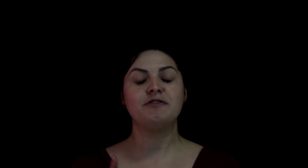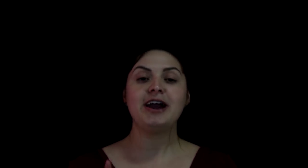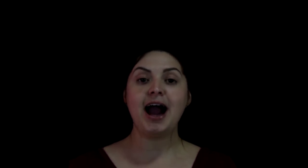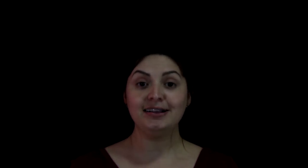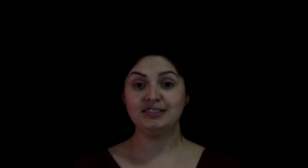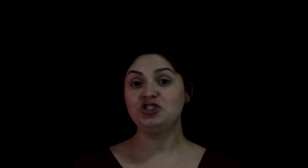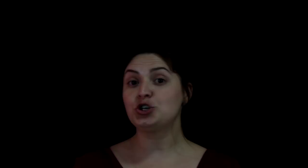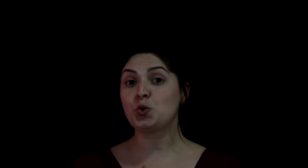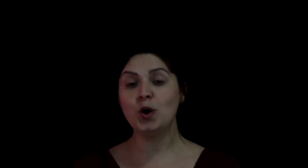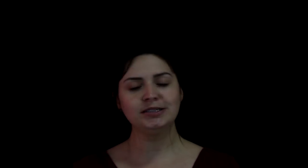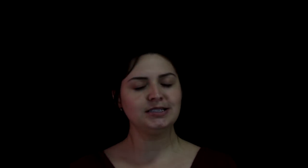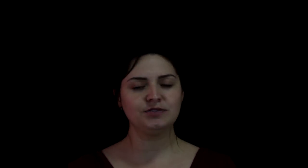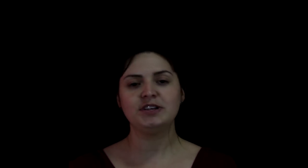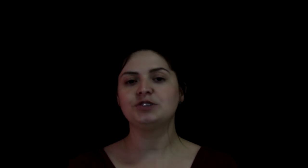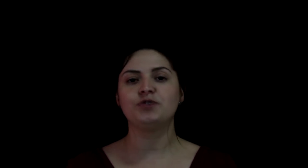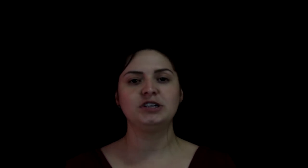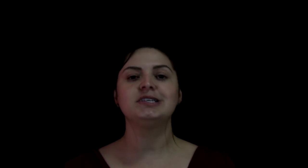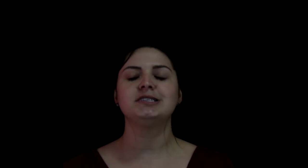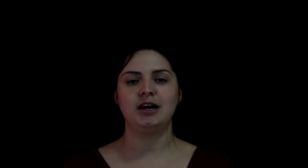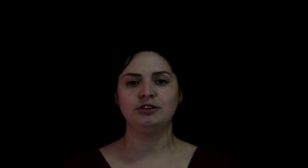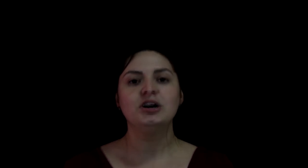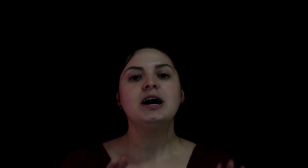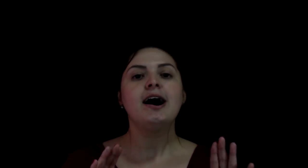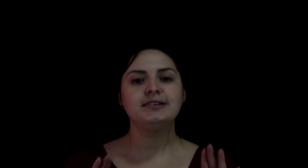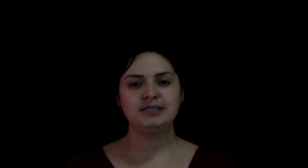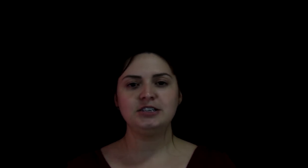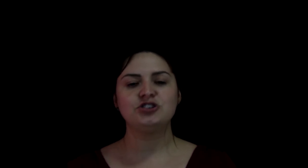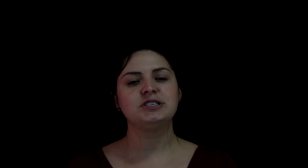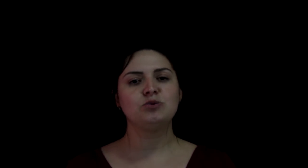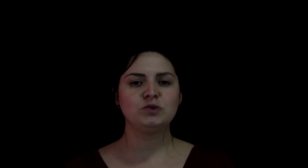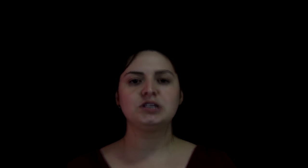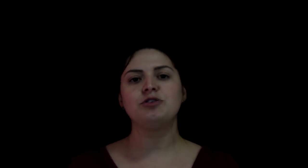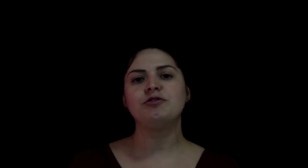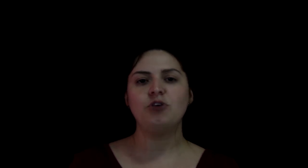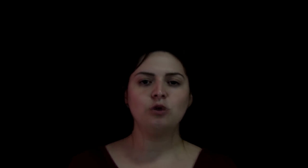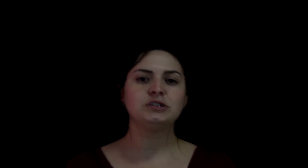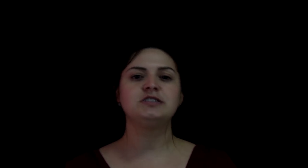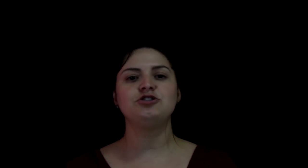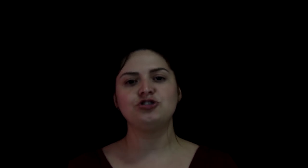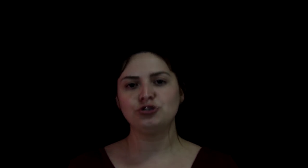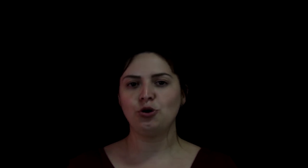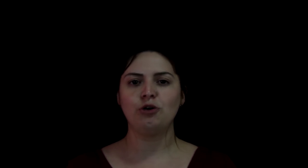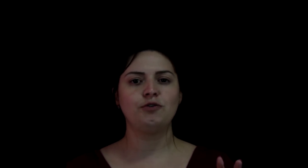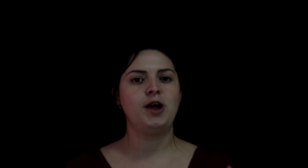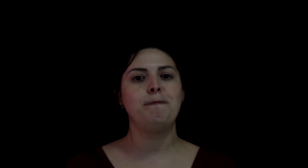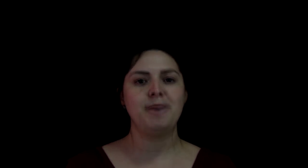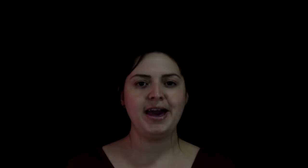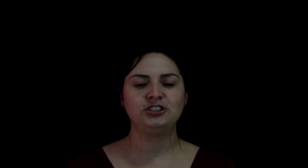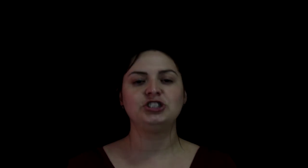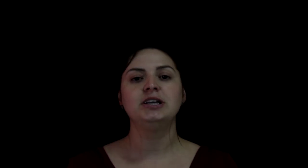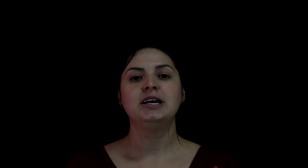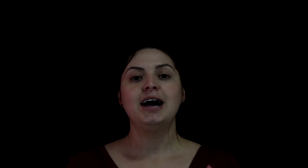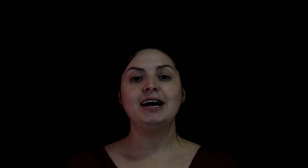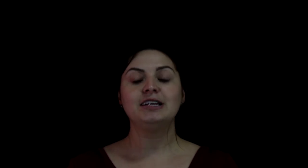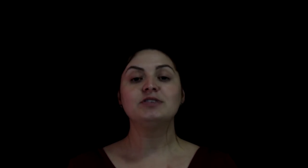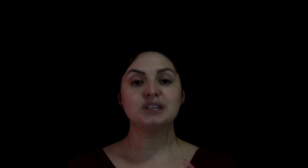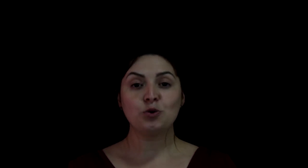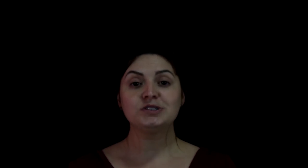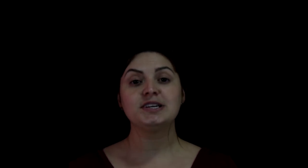vai assistir quantas vezes for necessário. Assiste, se não conseguiu, volta, assiste de novo, repete, até você